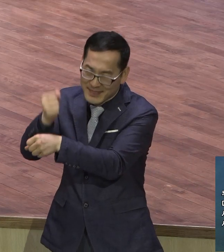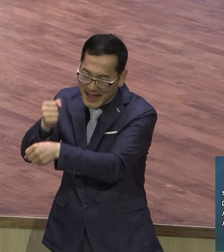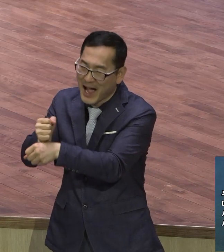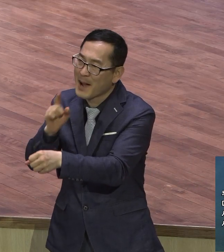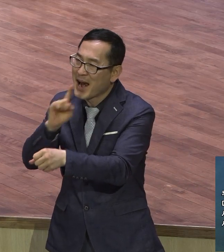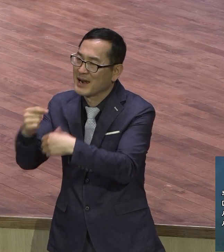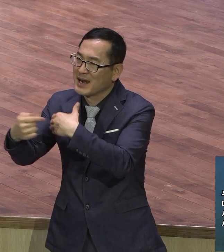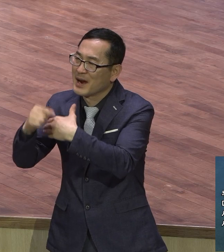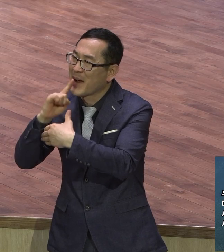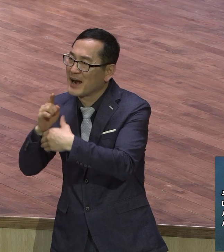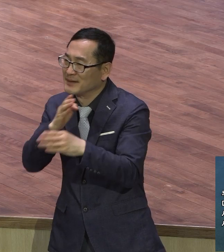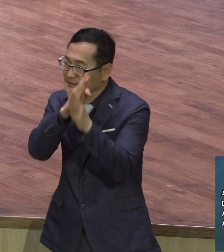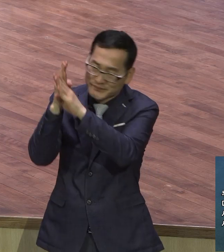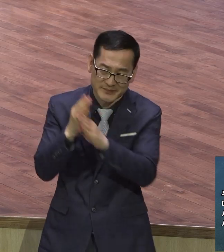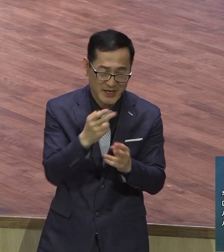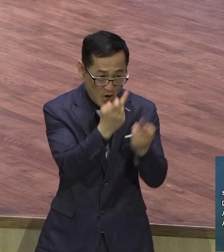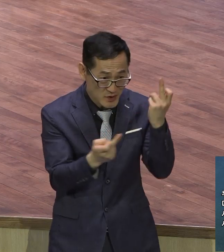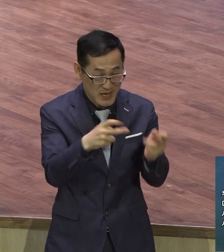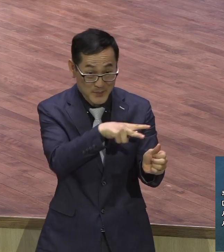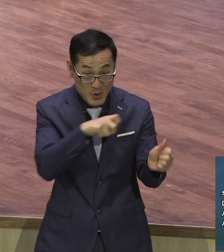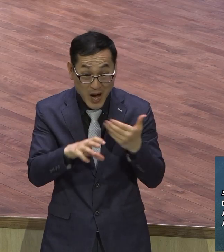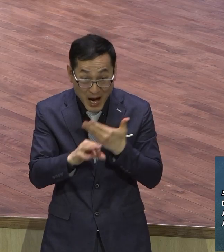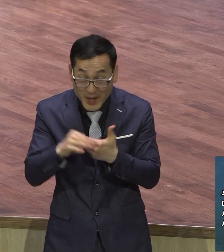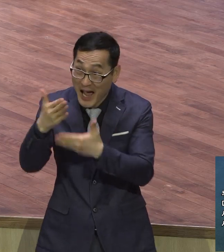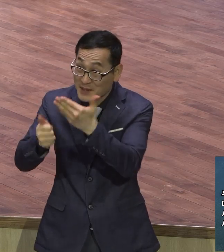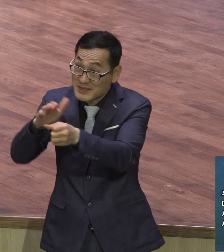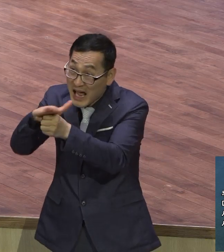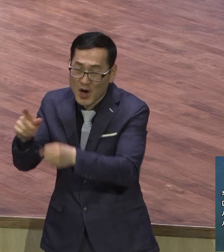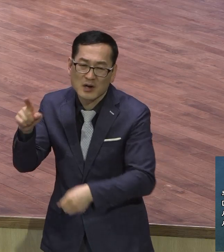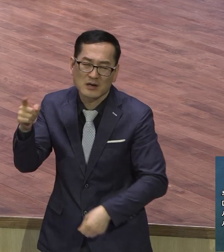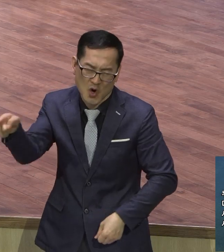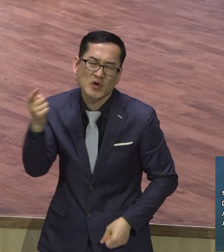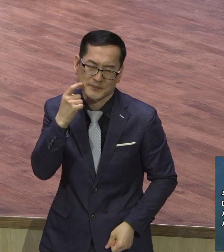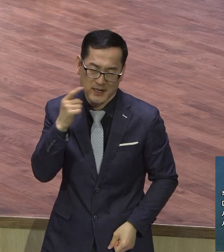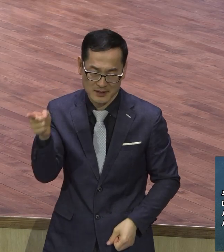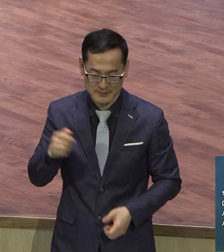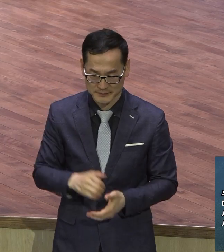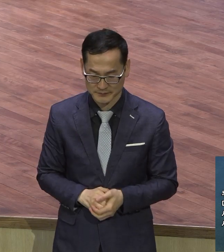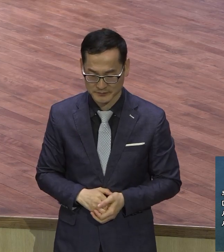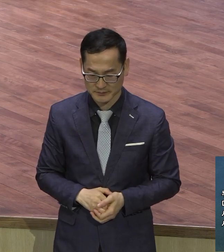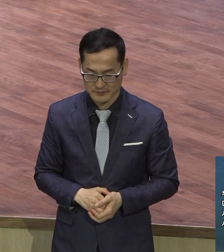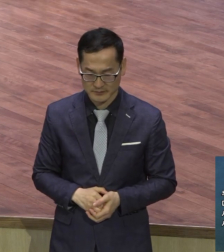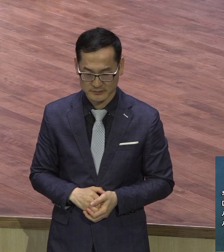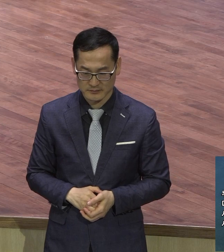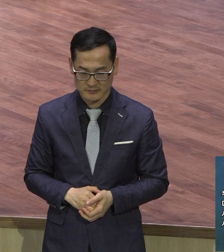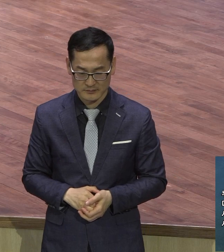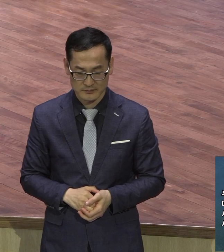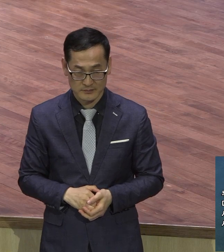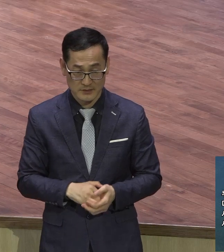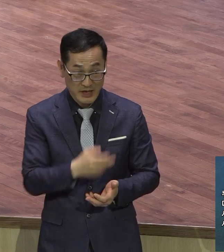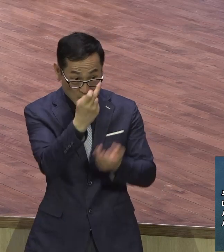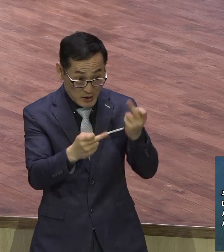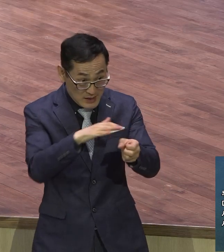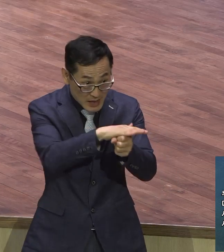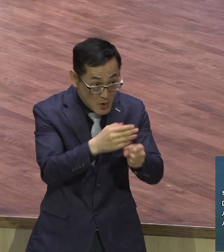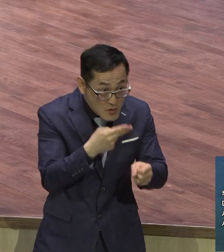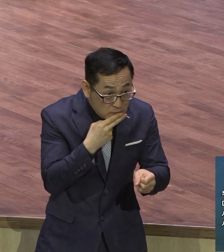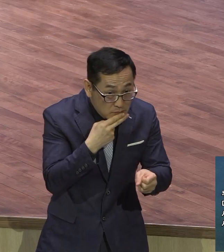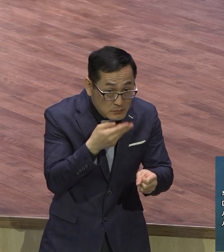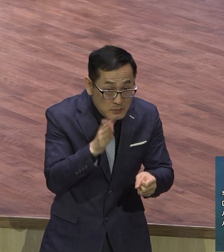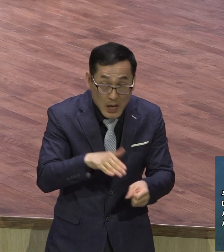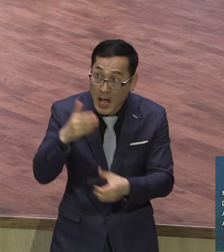미워하면 이는 거짓말하는 자니 보는 바 그 형제를 사랑하지 사랑하지 아니한 자가 보지 못하는 바 하나님을 모여